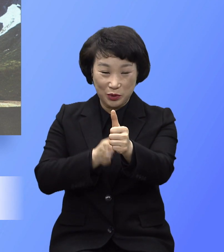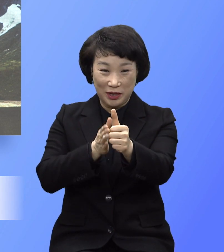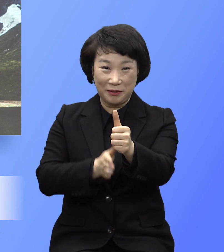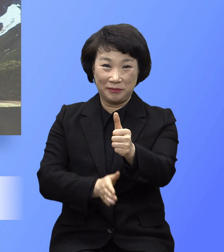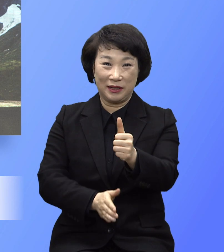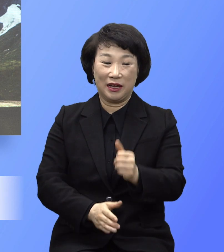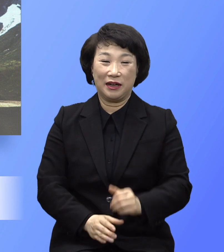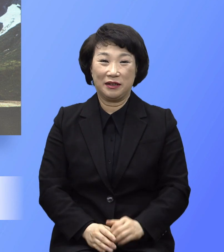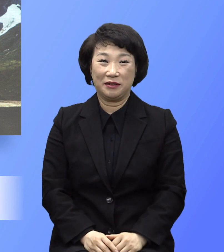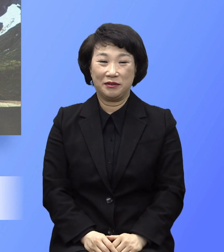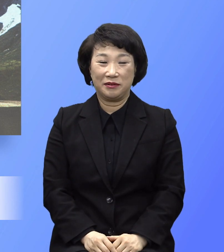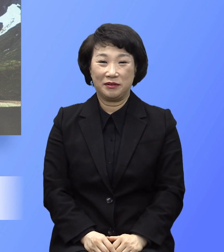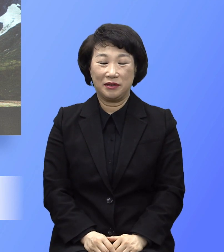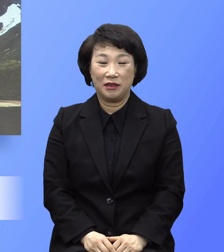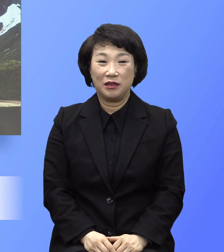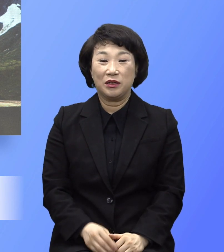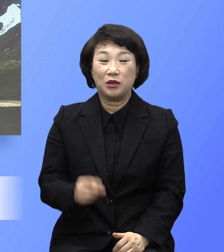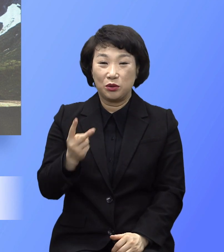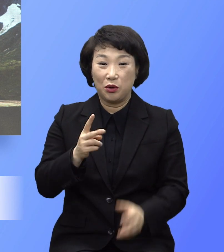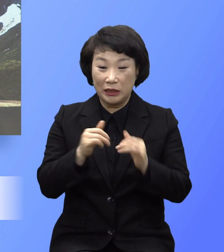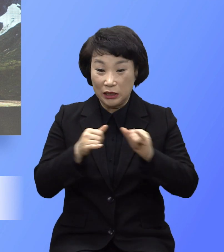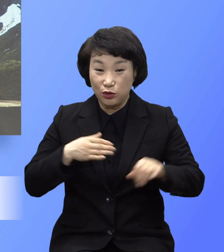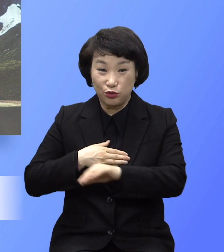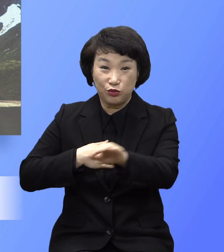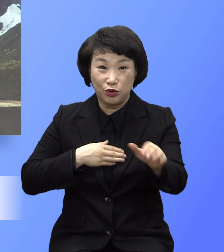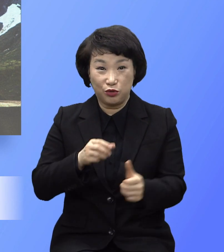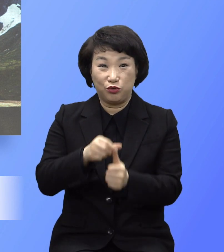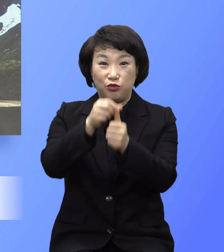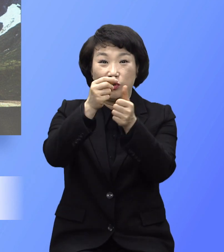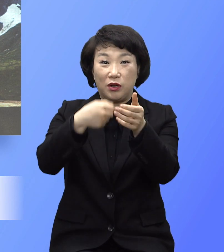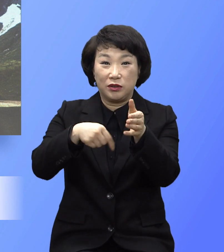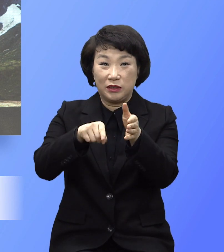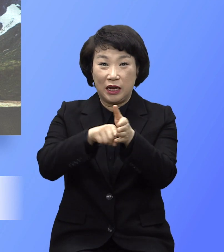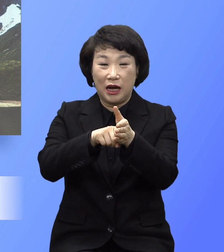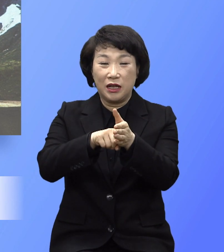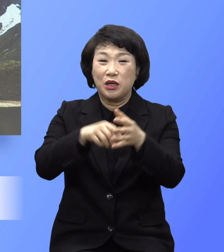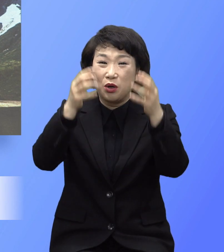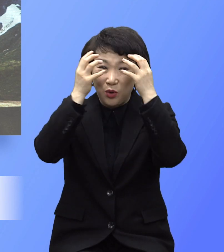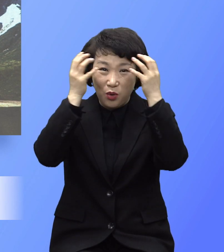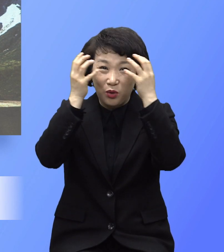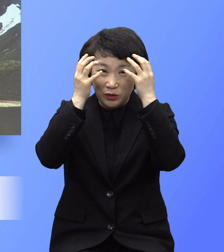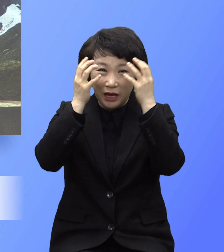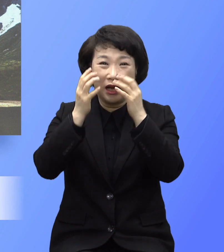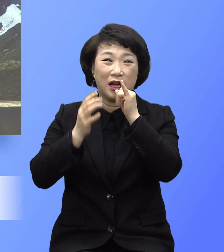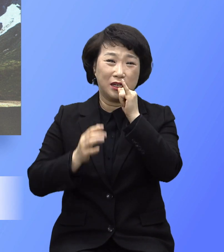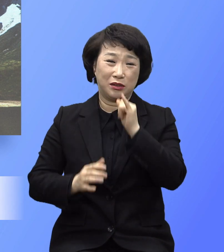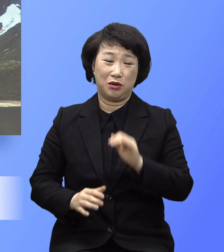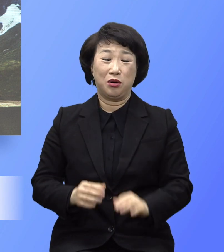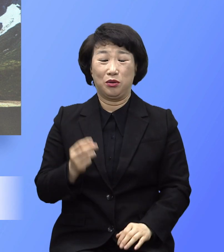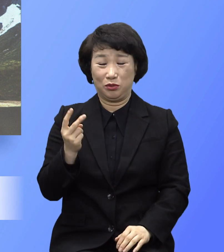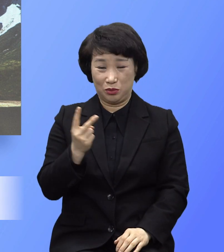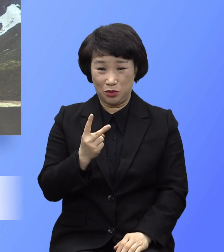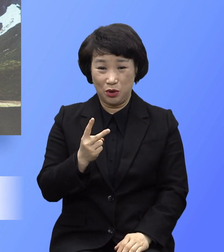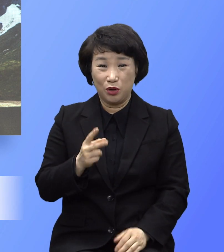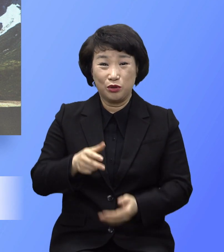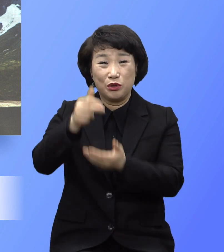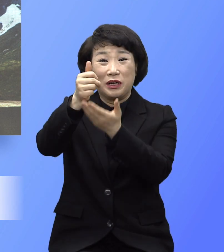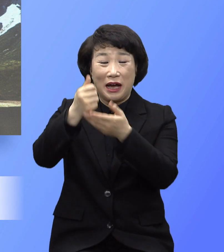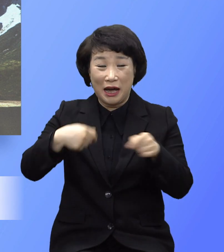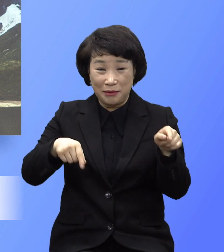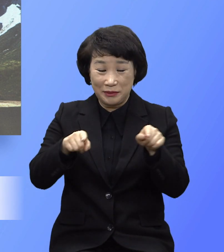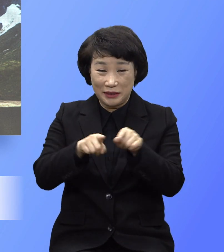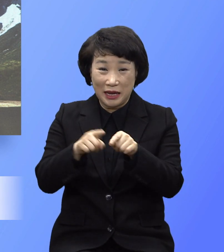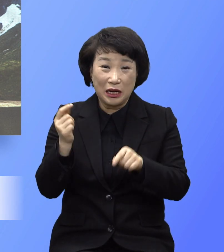축원합니다. 또한 인류 구원을 위한 고난도 그리고 주와